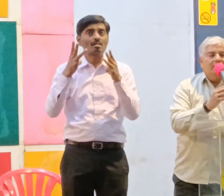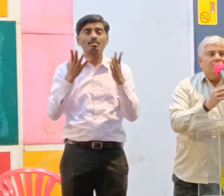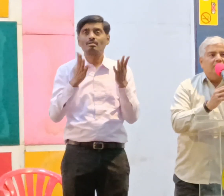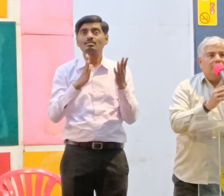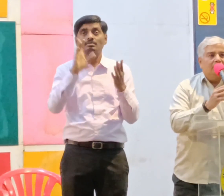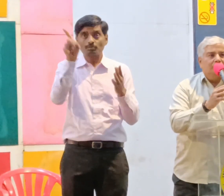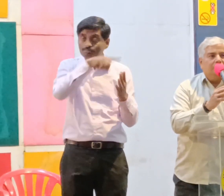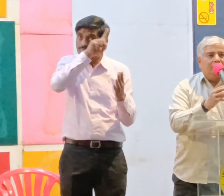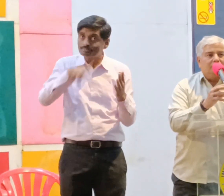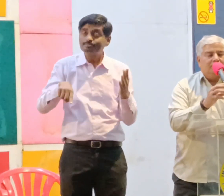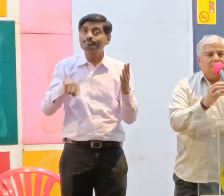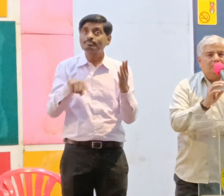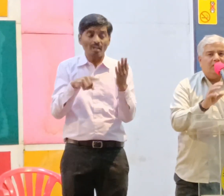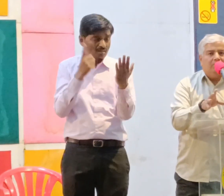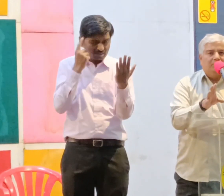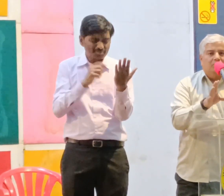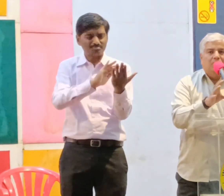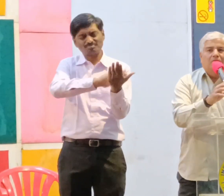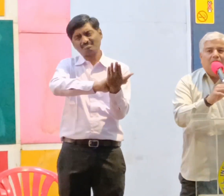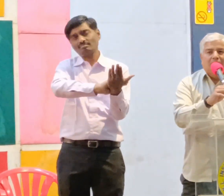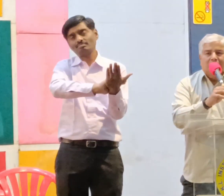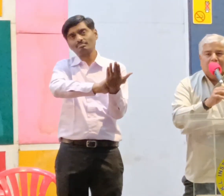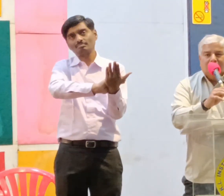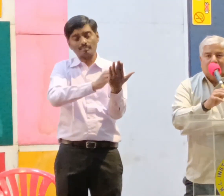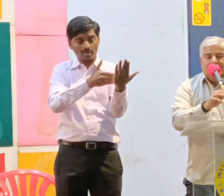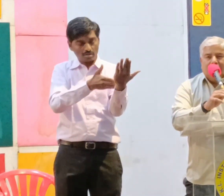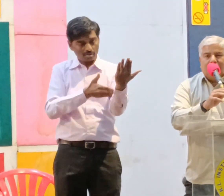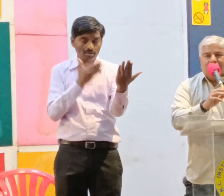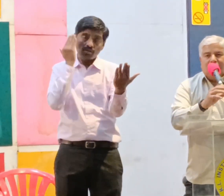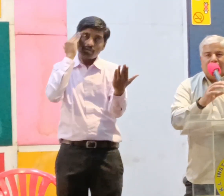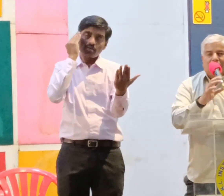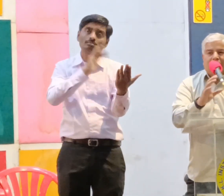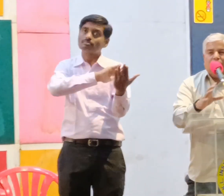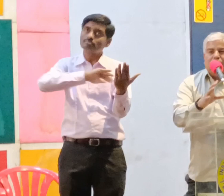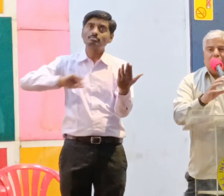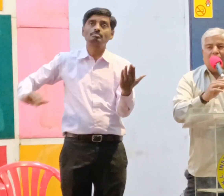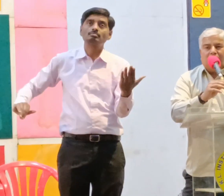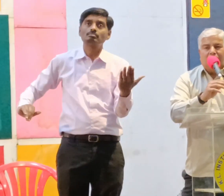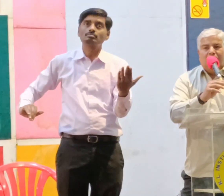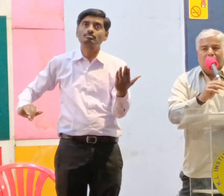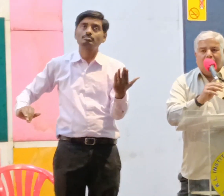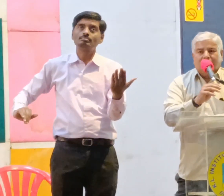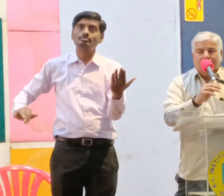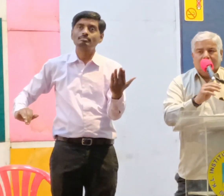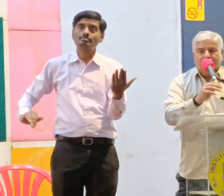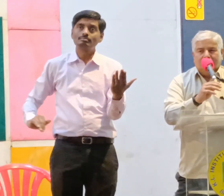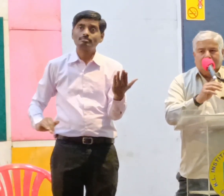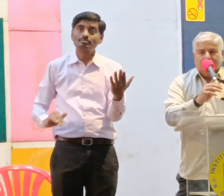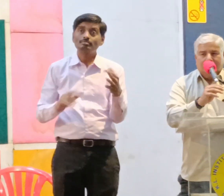પણ આ નથી કરવાનું. જે પ્રશ્ન નથી આવડતો એ પ્રશ્ન એક બાજુ છોડી દેવાનો.